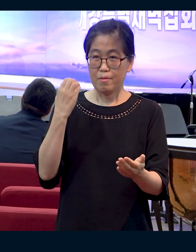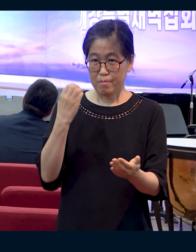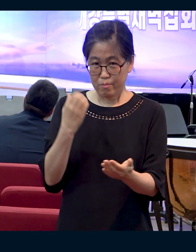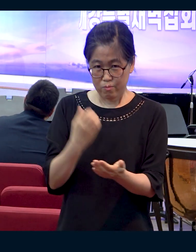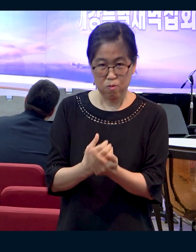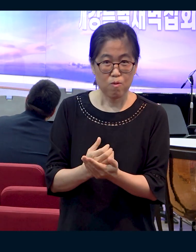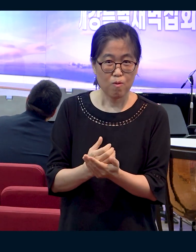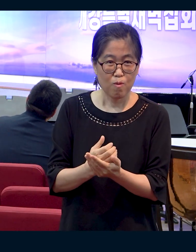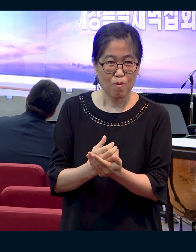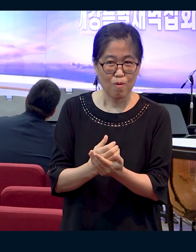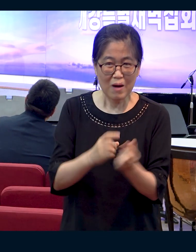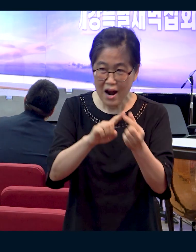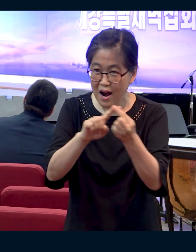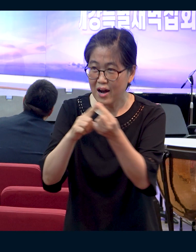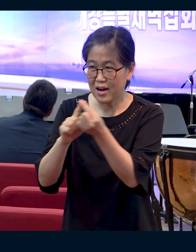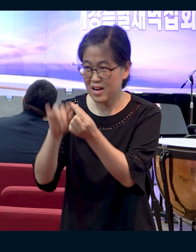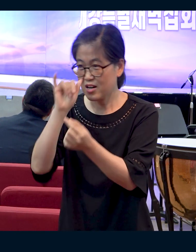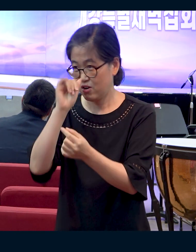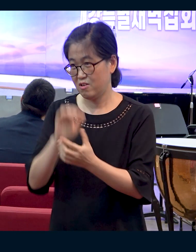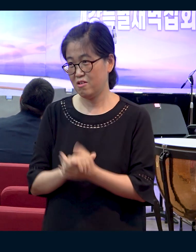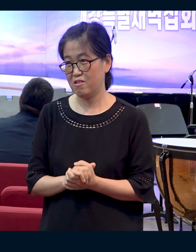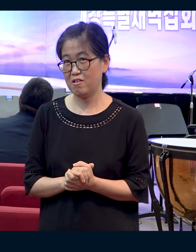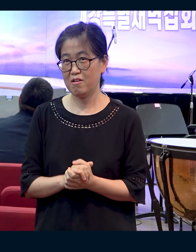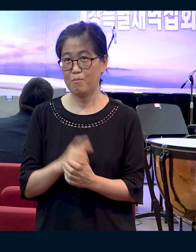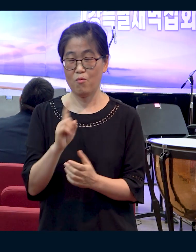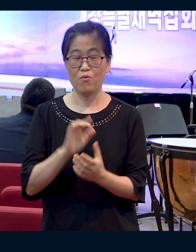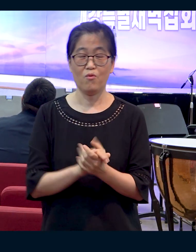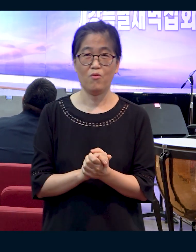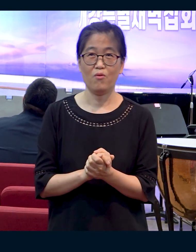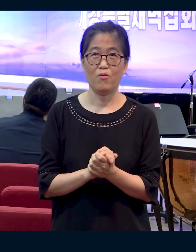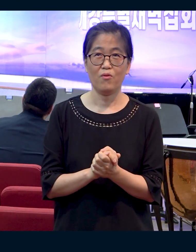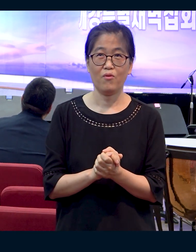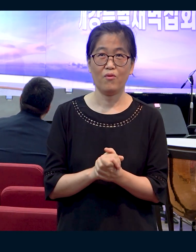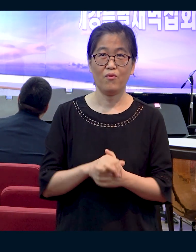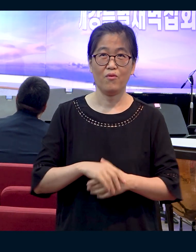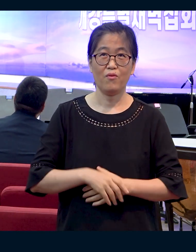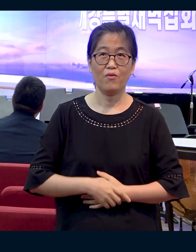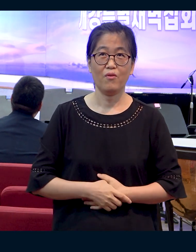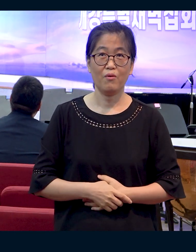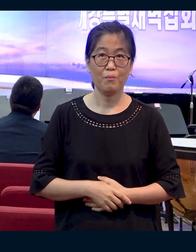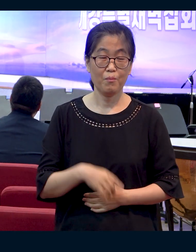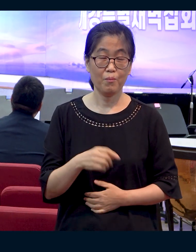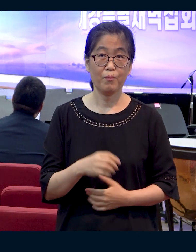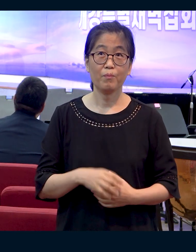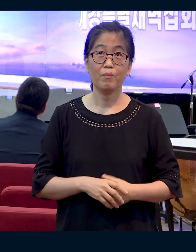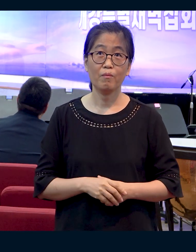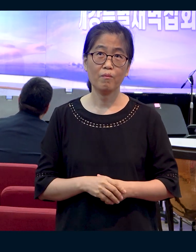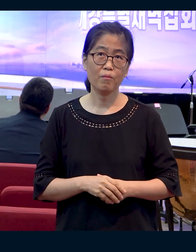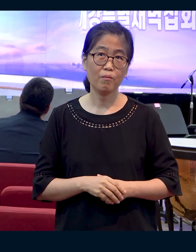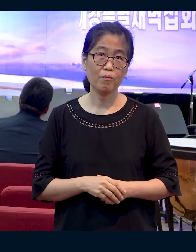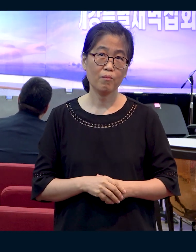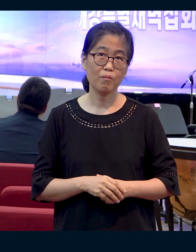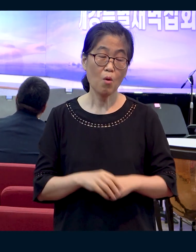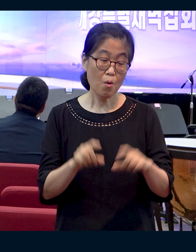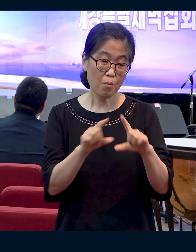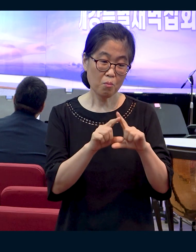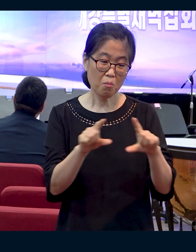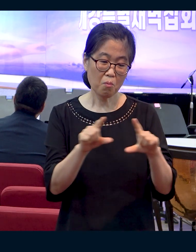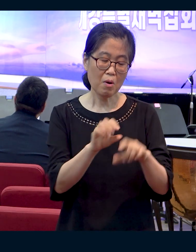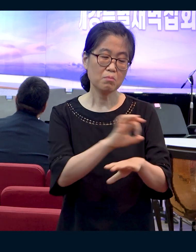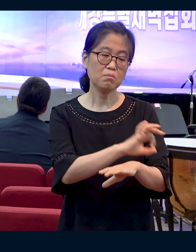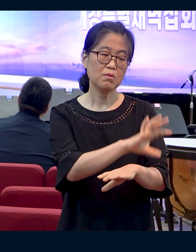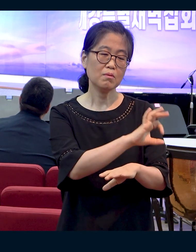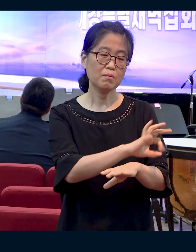하는 감동이 있는 가사들이 있어요. 어떤 것들은 솔직히 그냥 이렇게 아무 느낌이 없을 수 있고, 아무리 찬송가라 할지라도